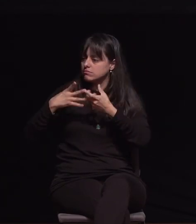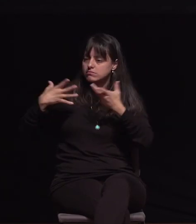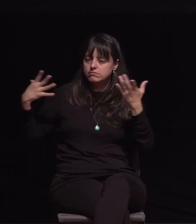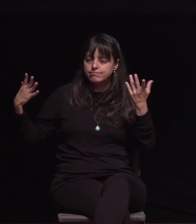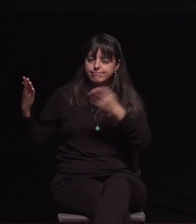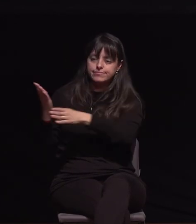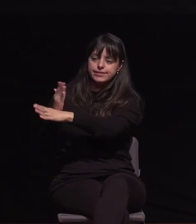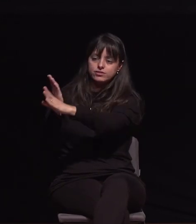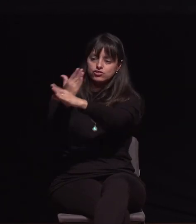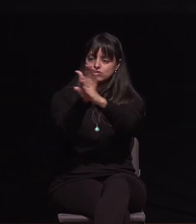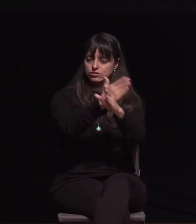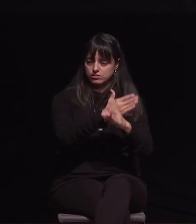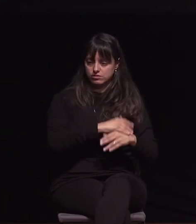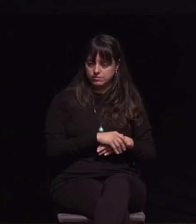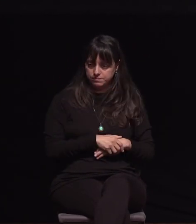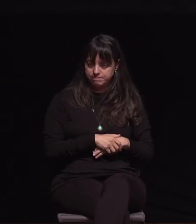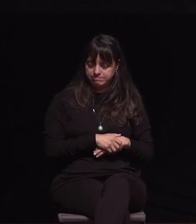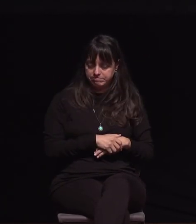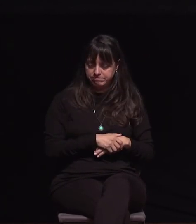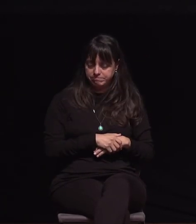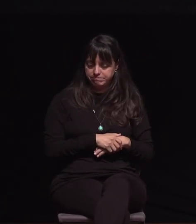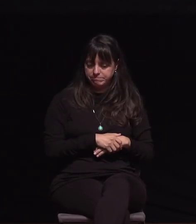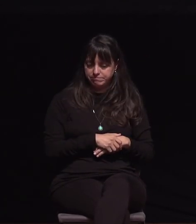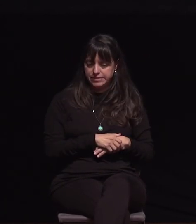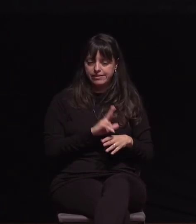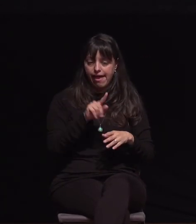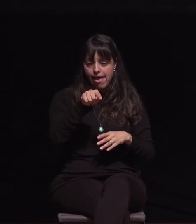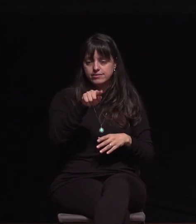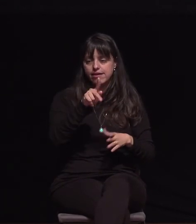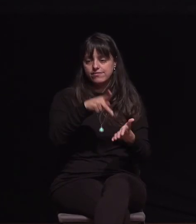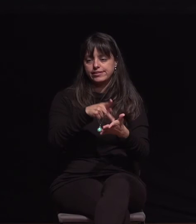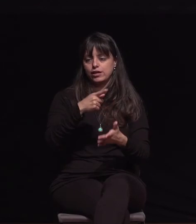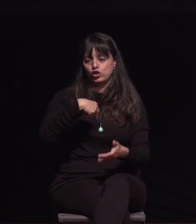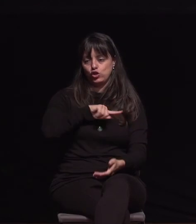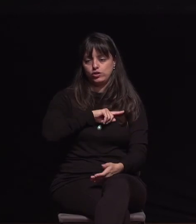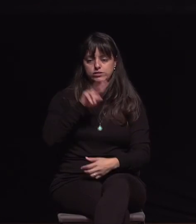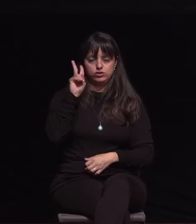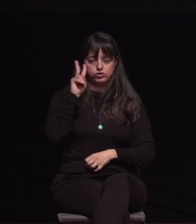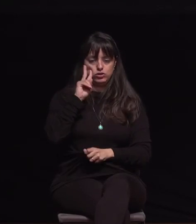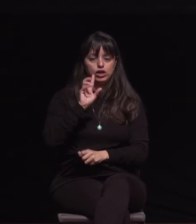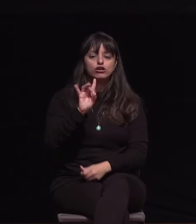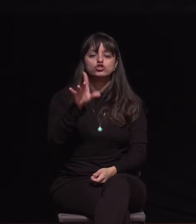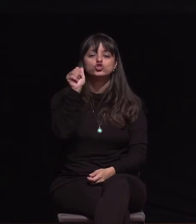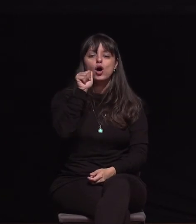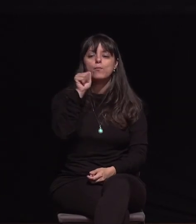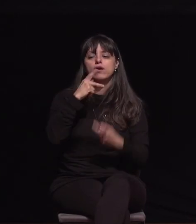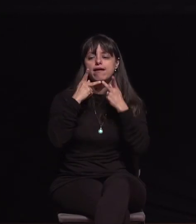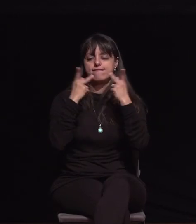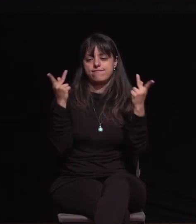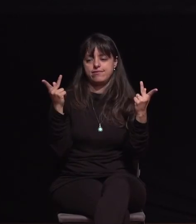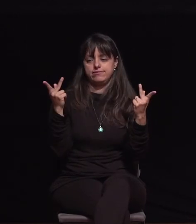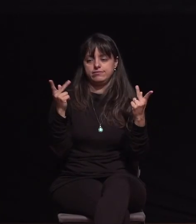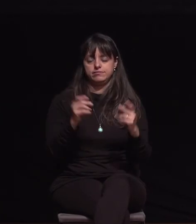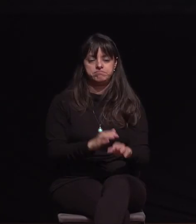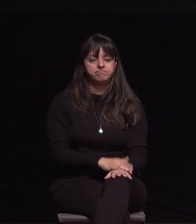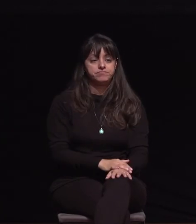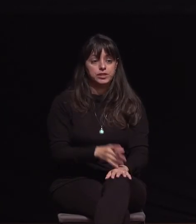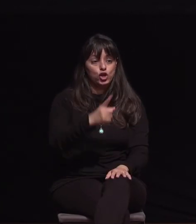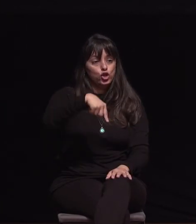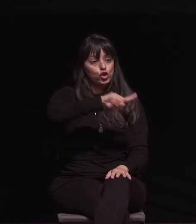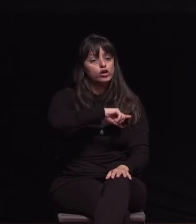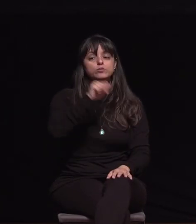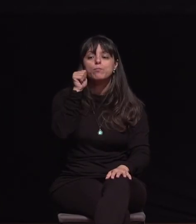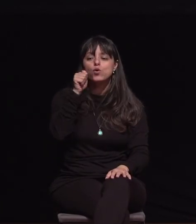Então essa é a nossa história. E só as mulheres que levantam isso, é impressionante. Nós